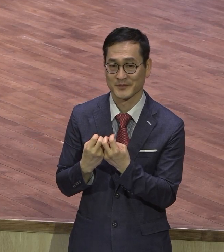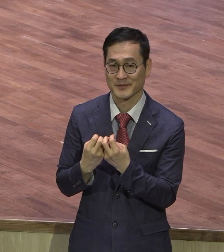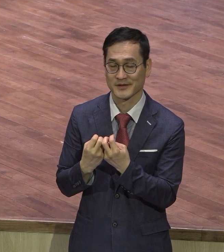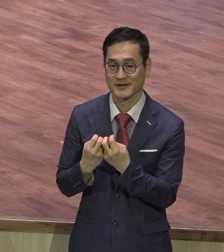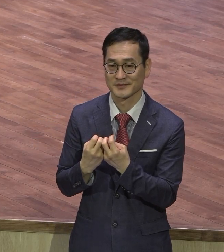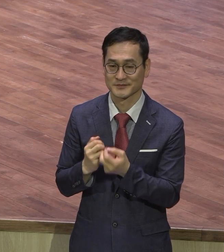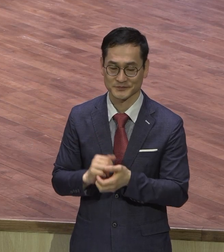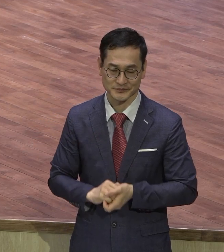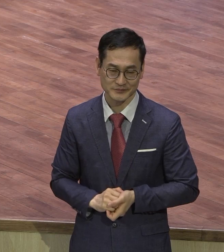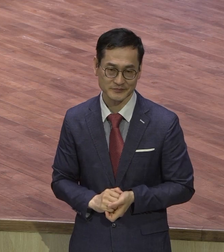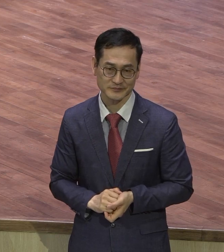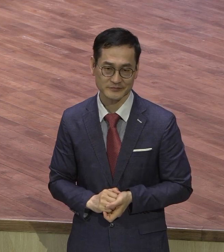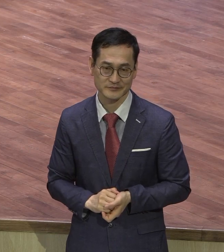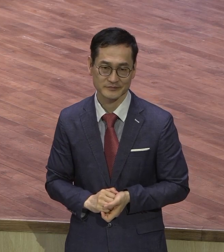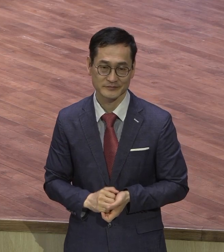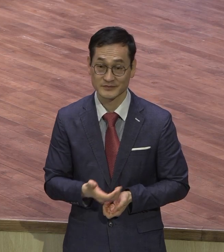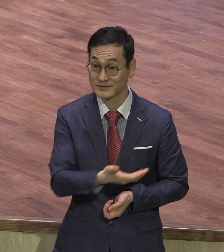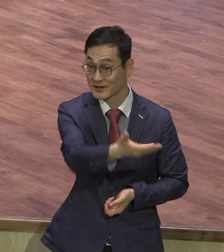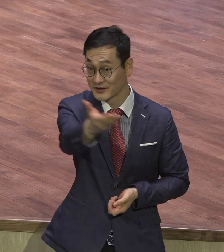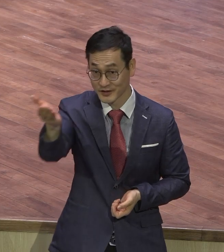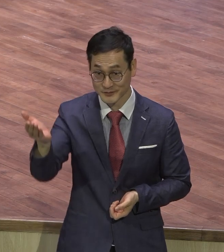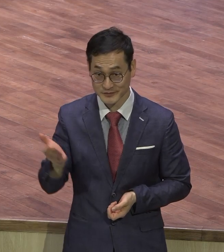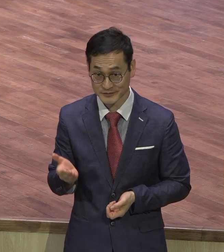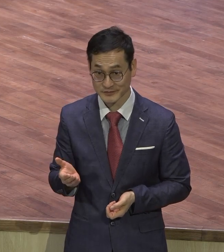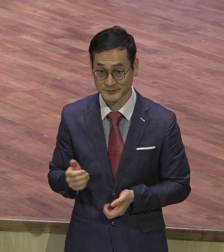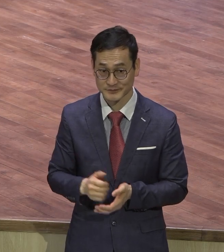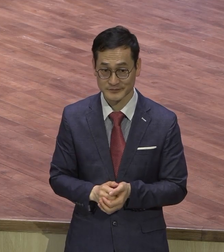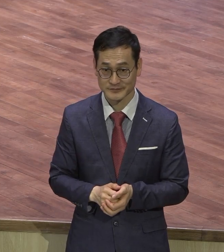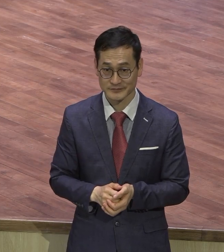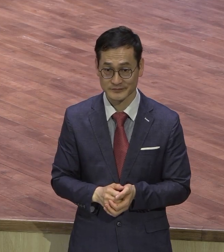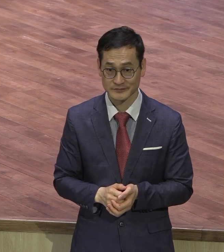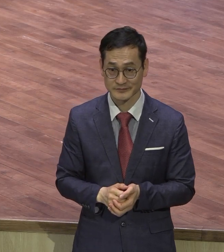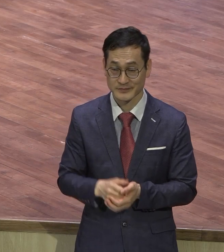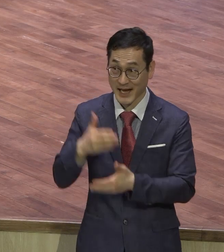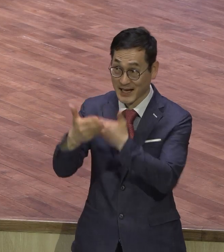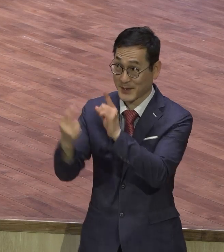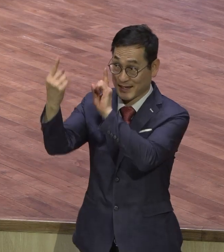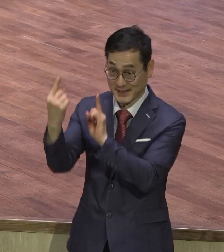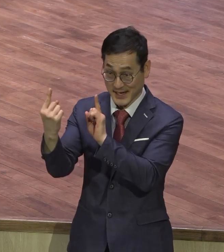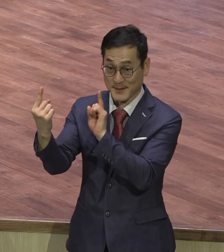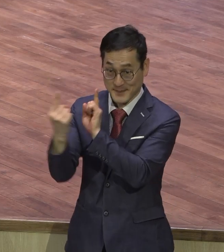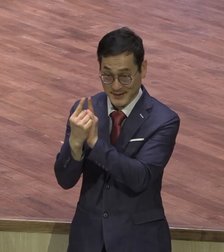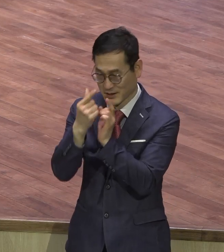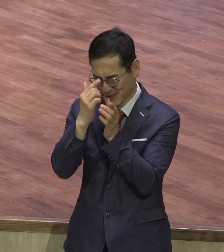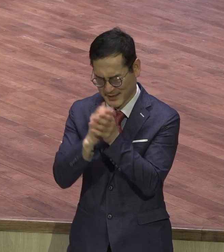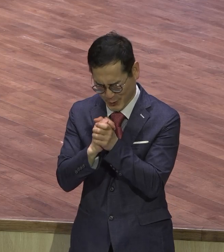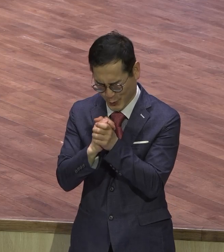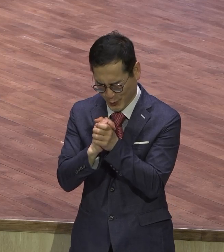말이에요. 예원계 전 성도는 골방에서 하나님 만나는 기쁨을 체험하시기 바랍니다.